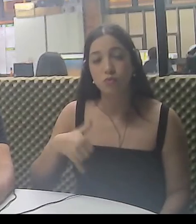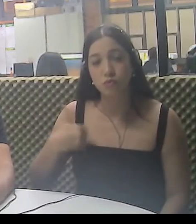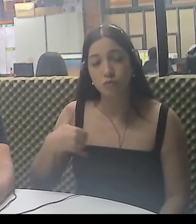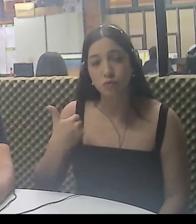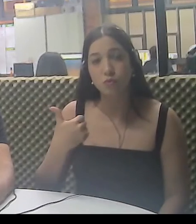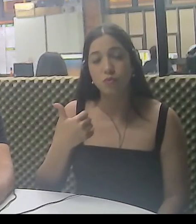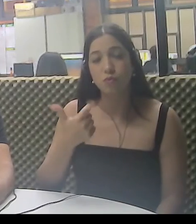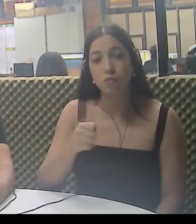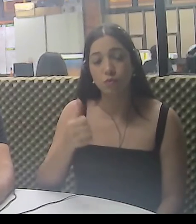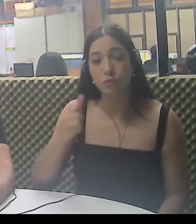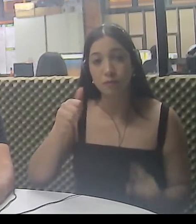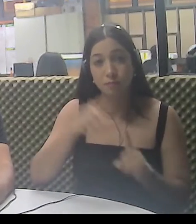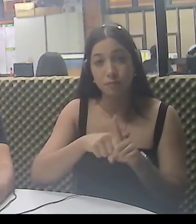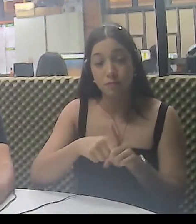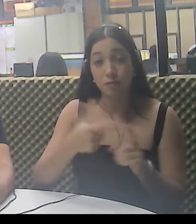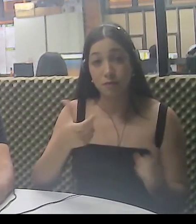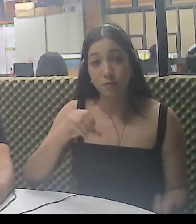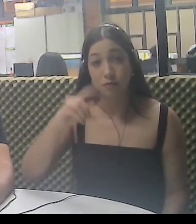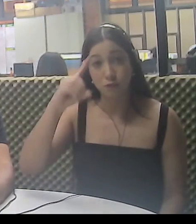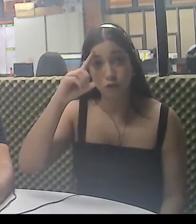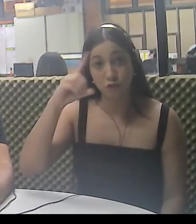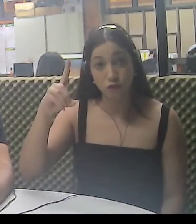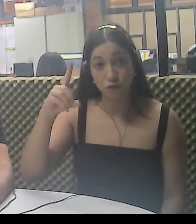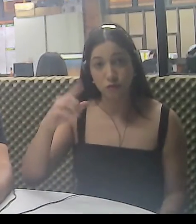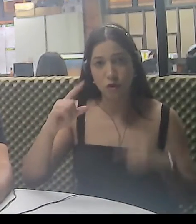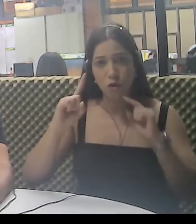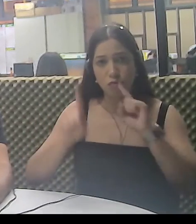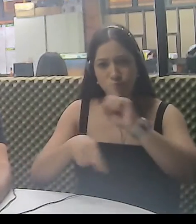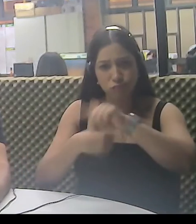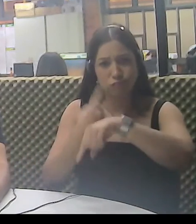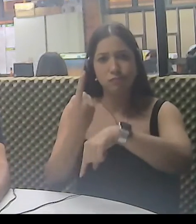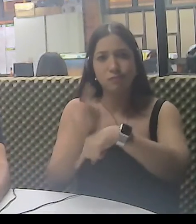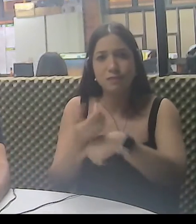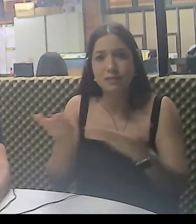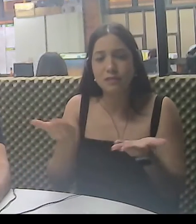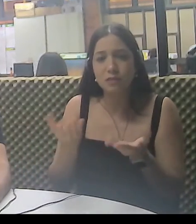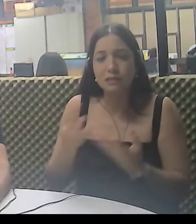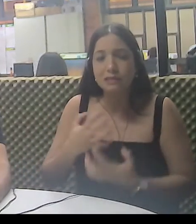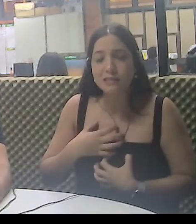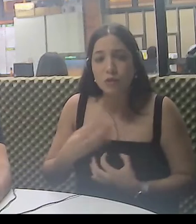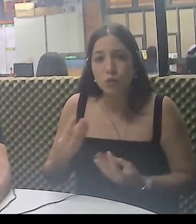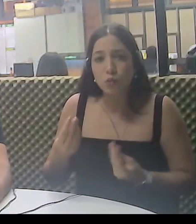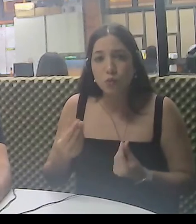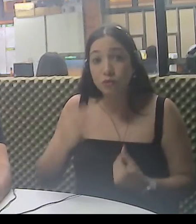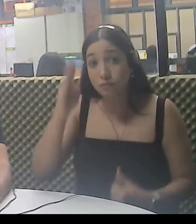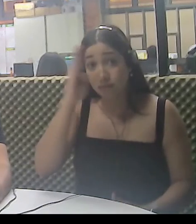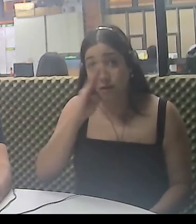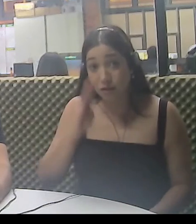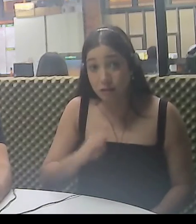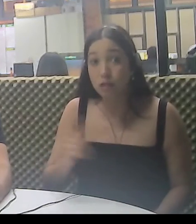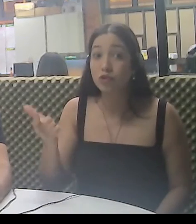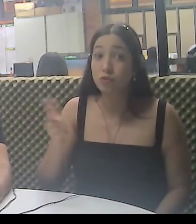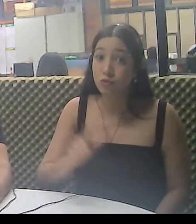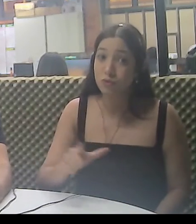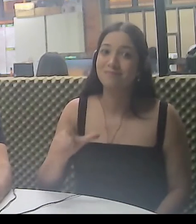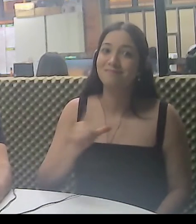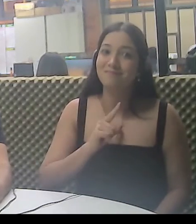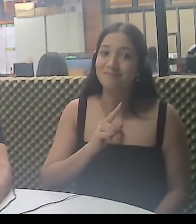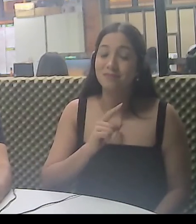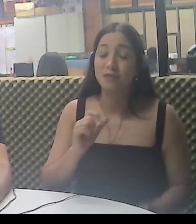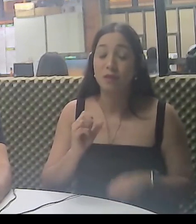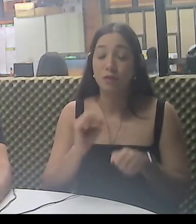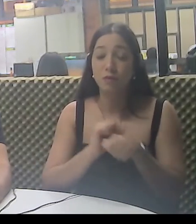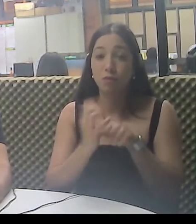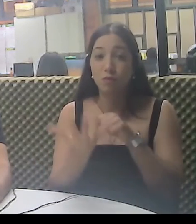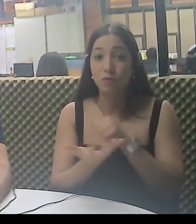e 29 dias. É um importante avanço num momento muito delicado que o Brasil volta a registrar aumento do número